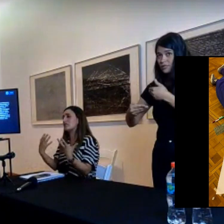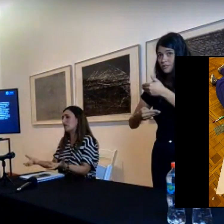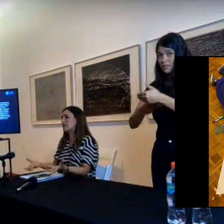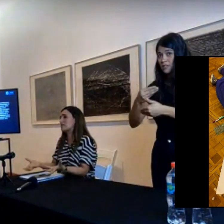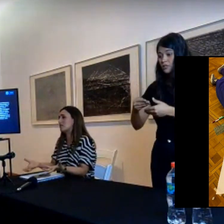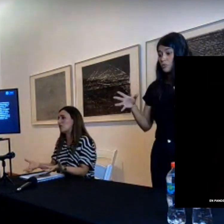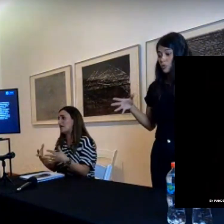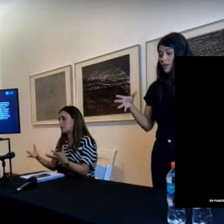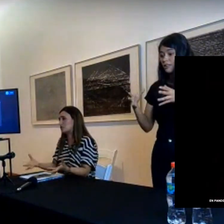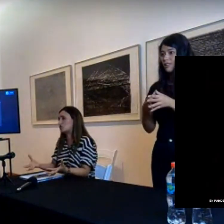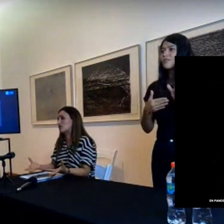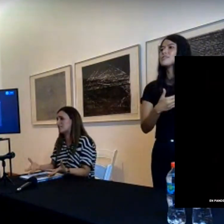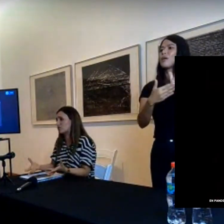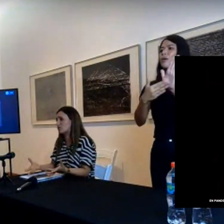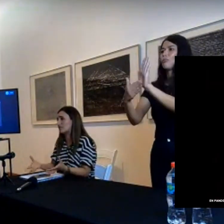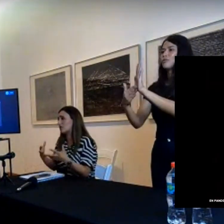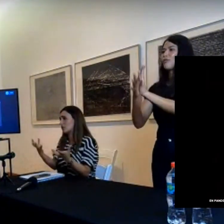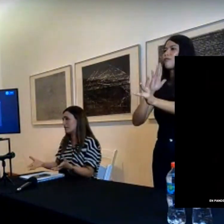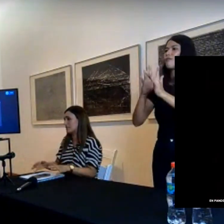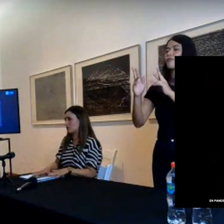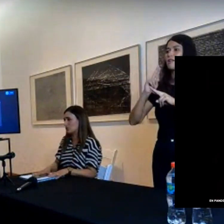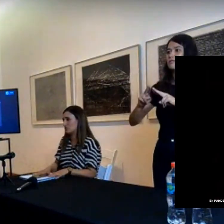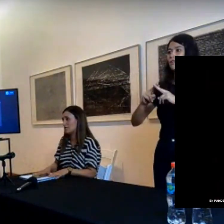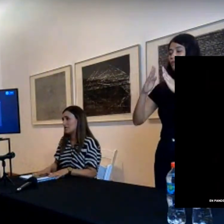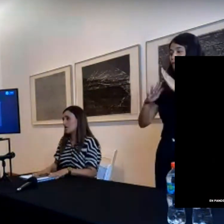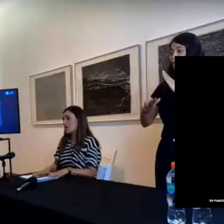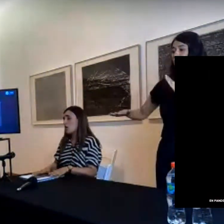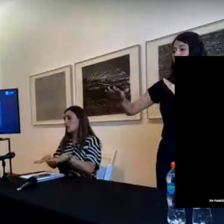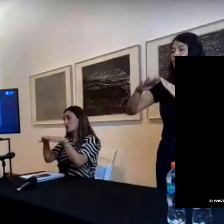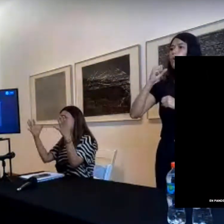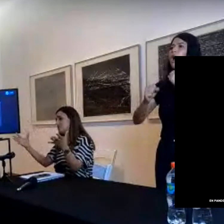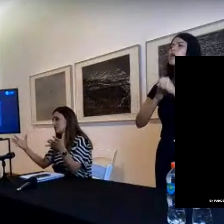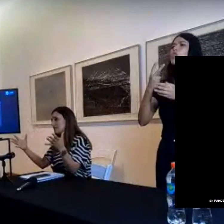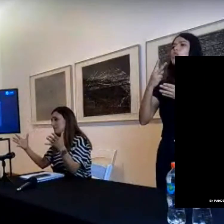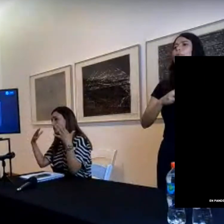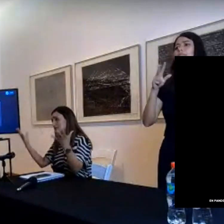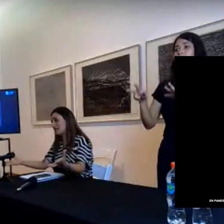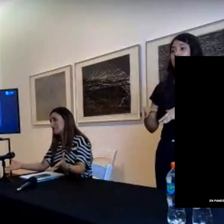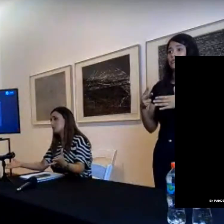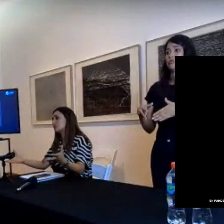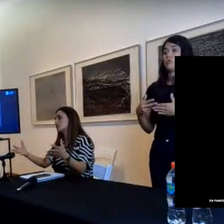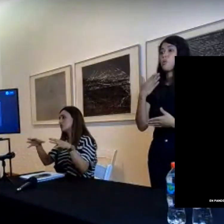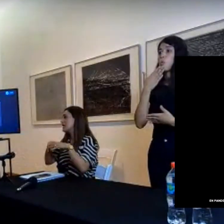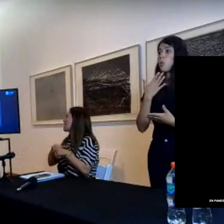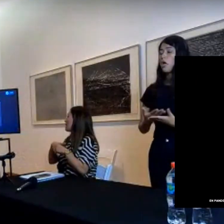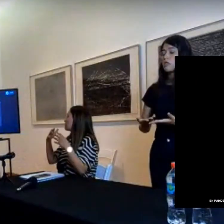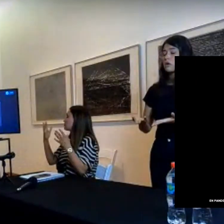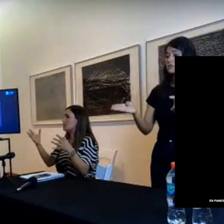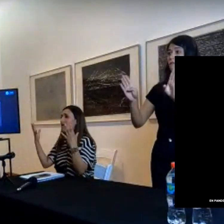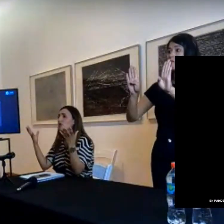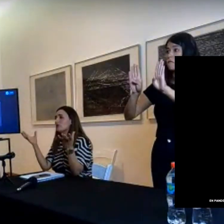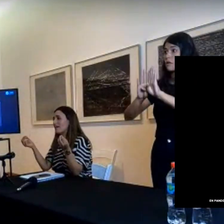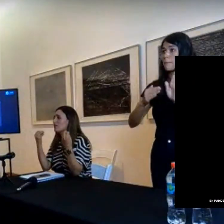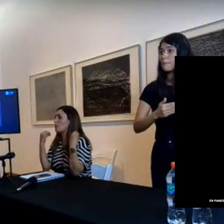el que fue exhibido en la exposición Haciendo Barrio en 2018. Cuando estábamos por cerrar la exposición, las